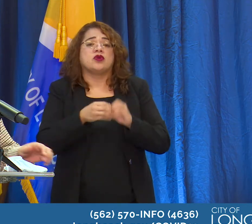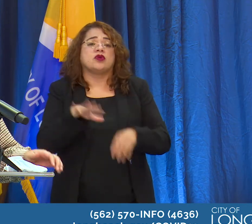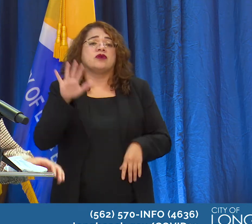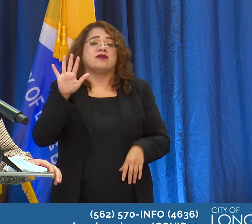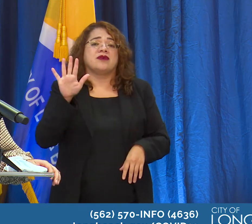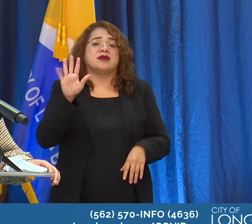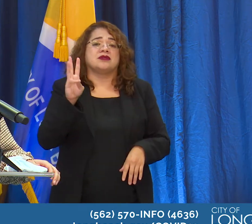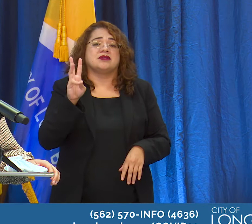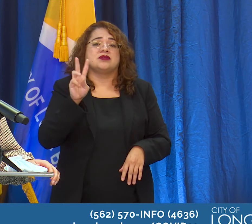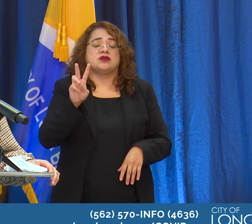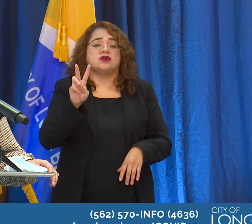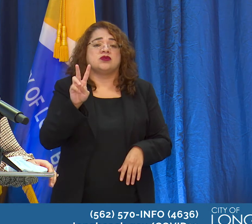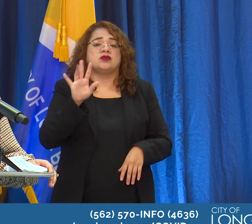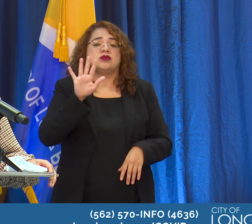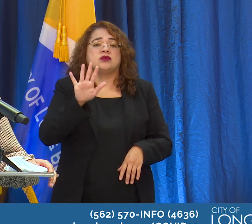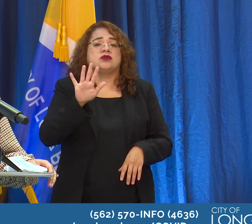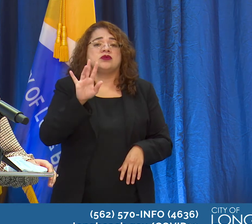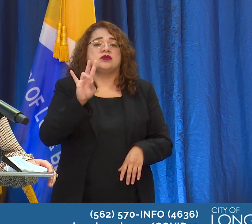área